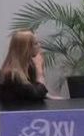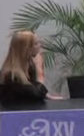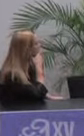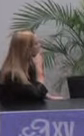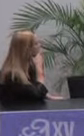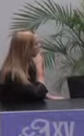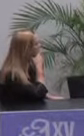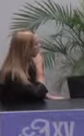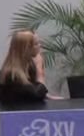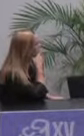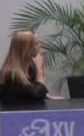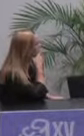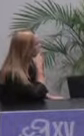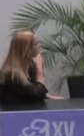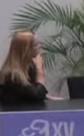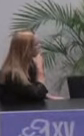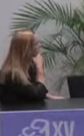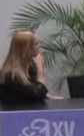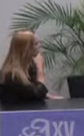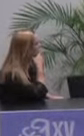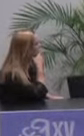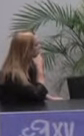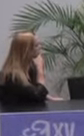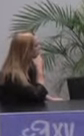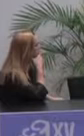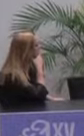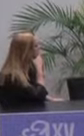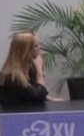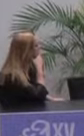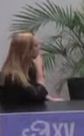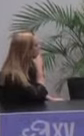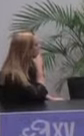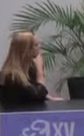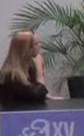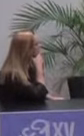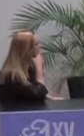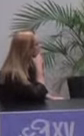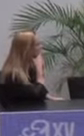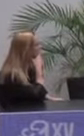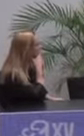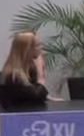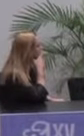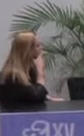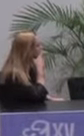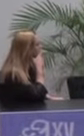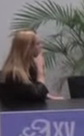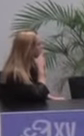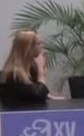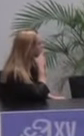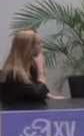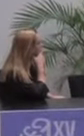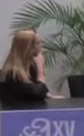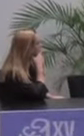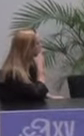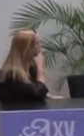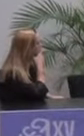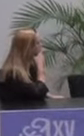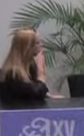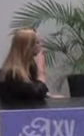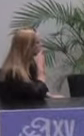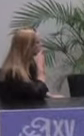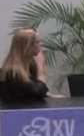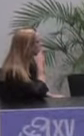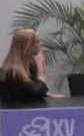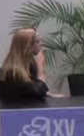paga? Quando cada profissional paga uma anuidade, a finalidade é essa também. É ser representado politicamente, até